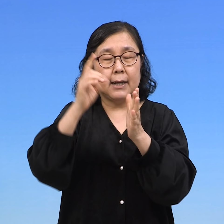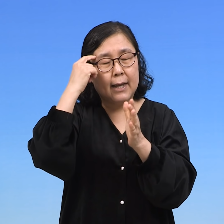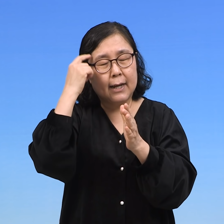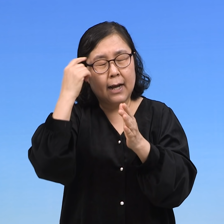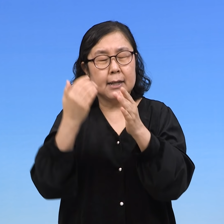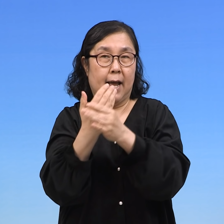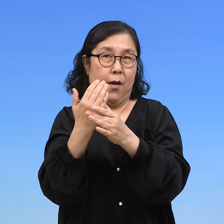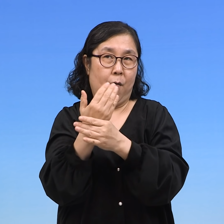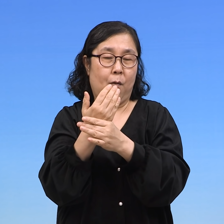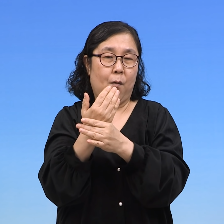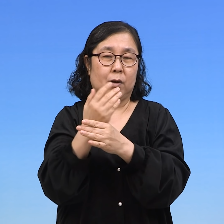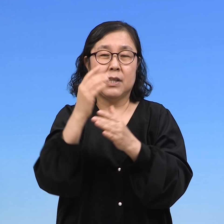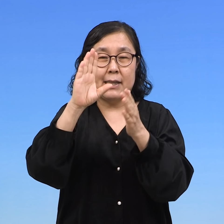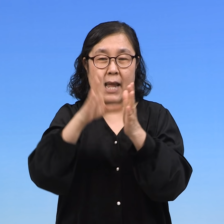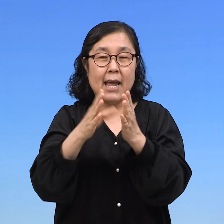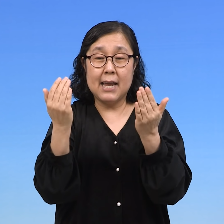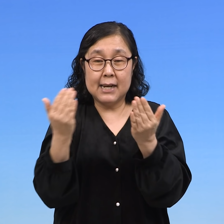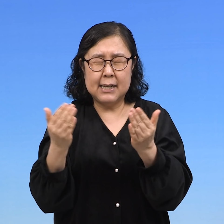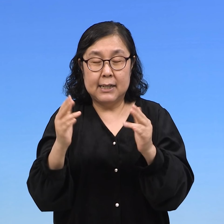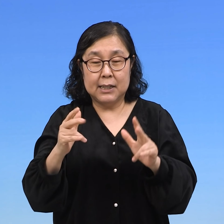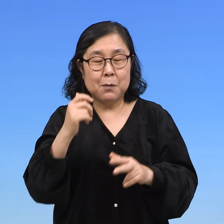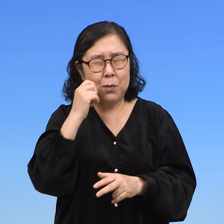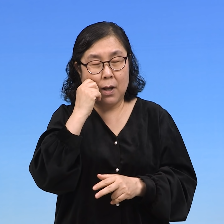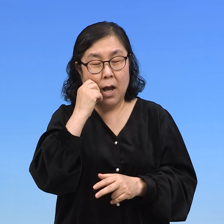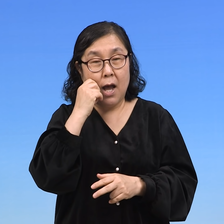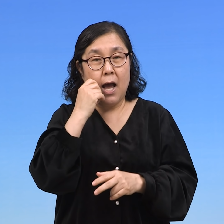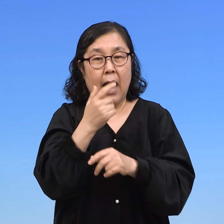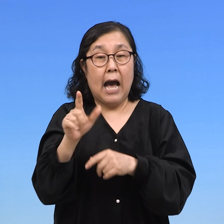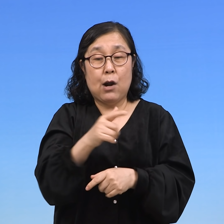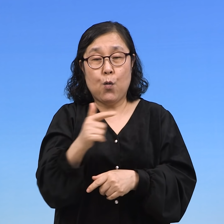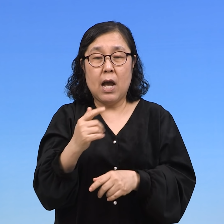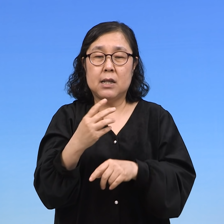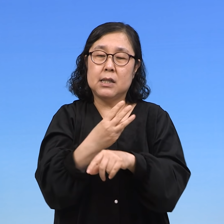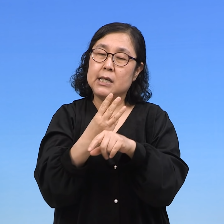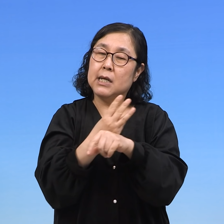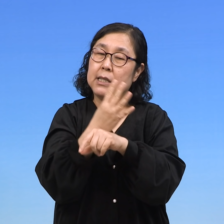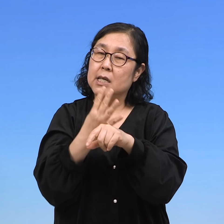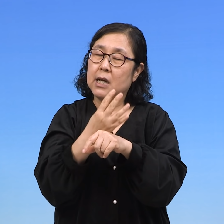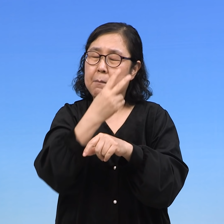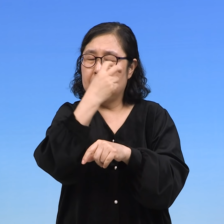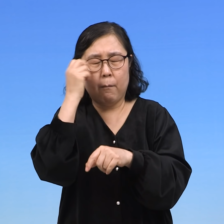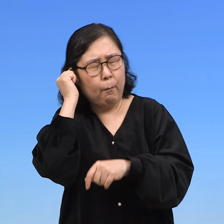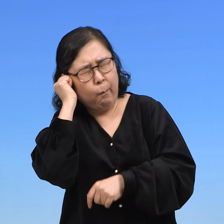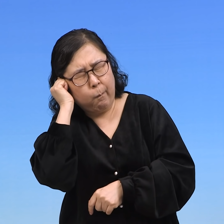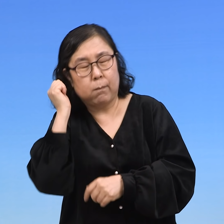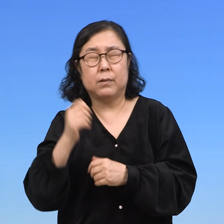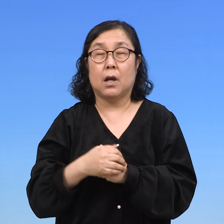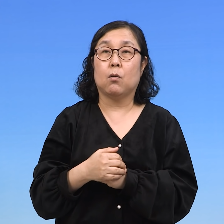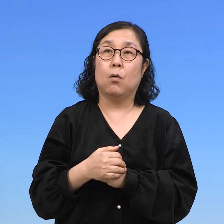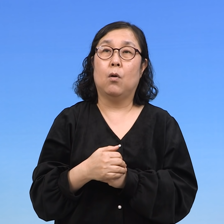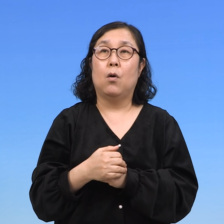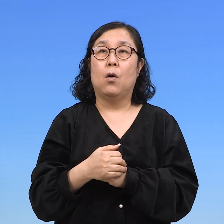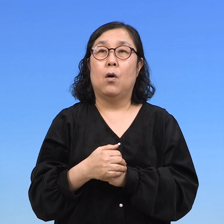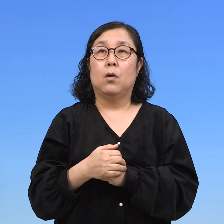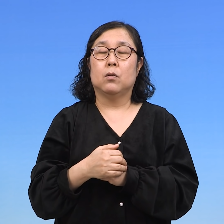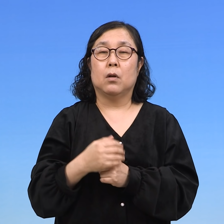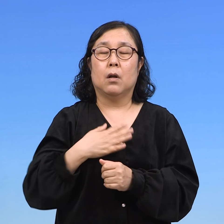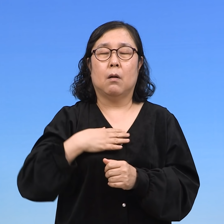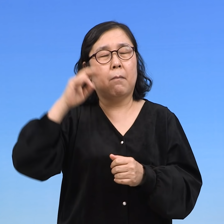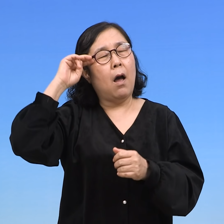더 이상 하라 그러면 못하는 일이에요 수면이 하루에 3시간 4시간밖에 안 되고요 그리고 그냥 뭐